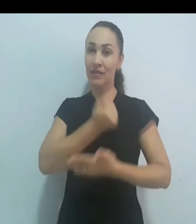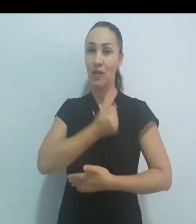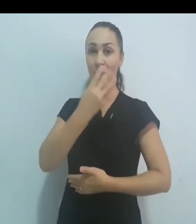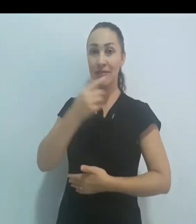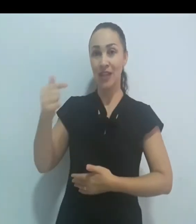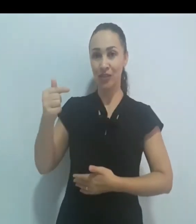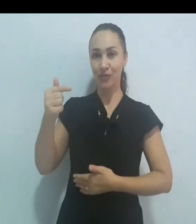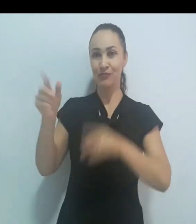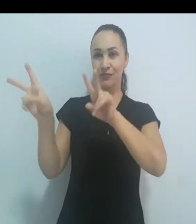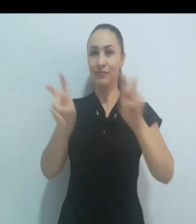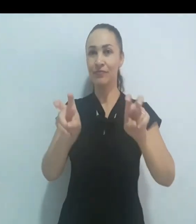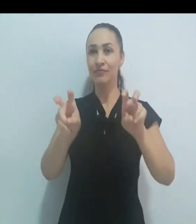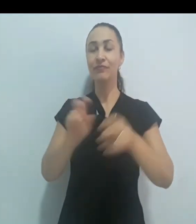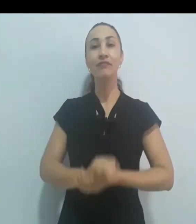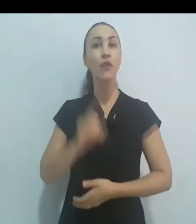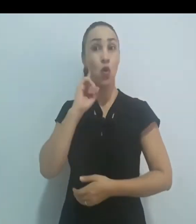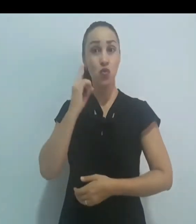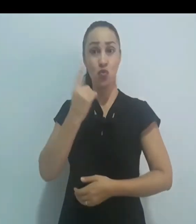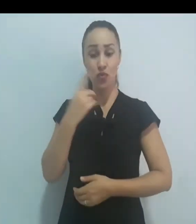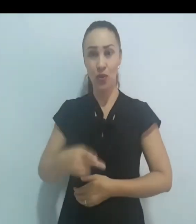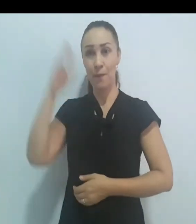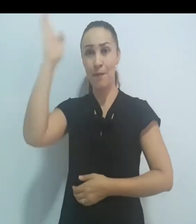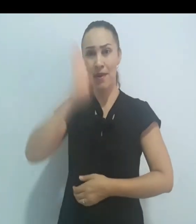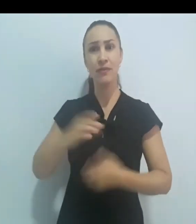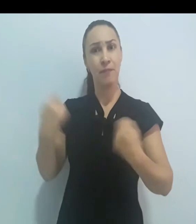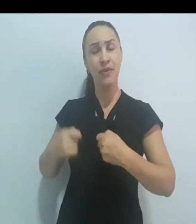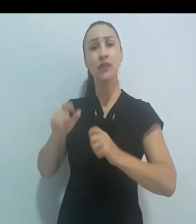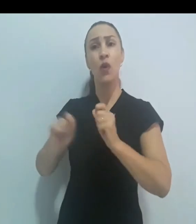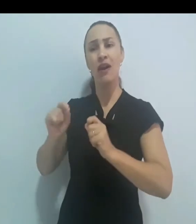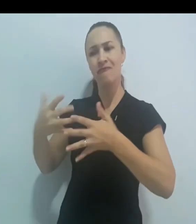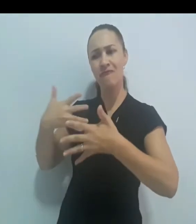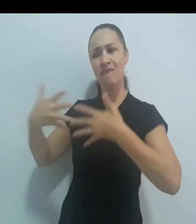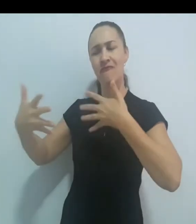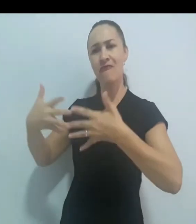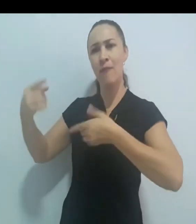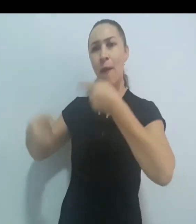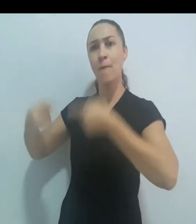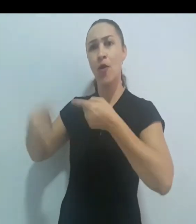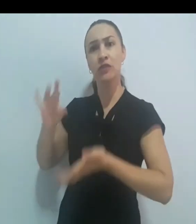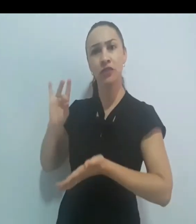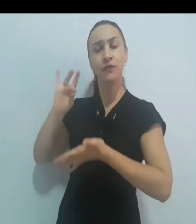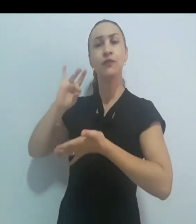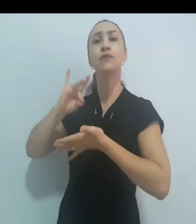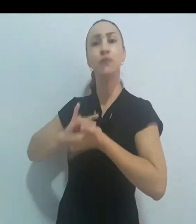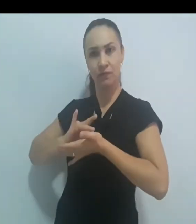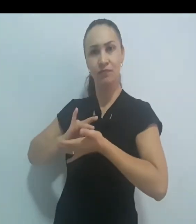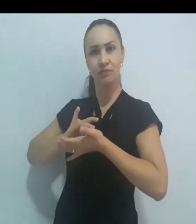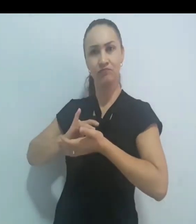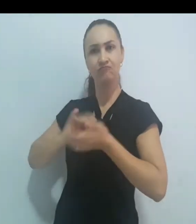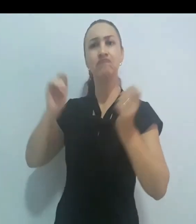está na página 47, né? Os surdos brasileiros precisam ter flexibilidade política